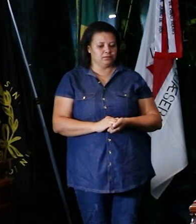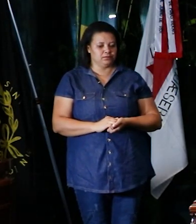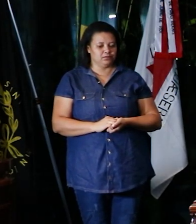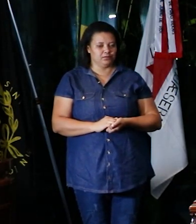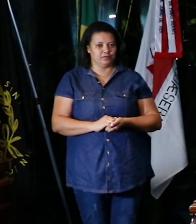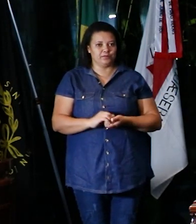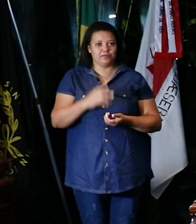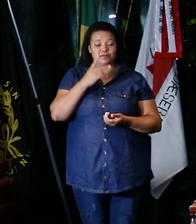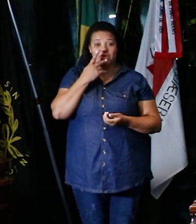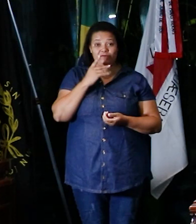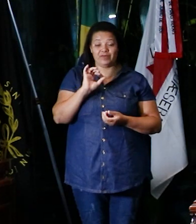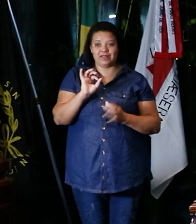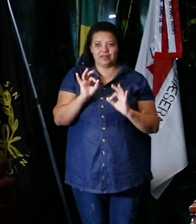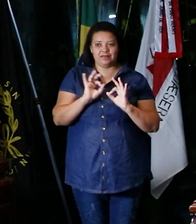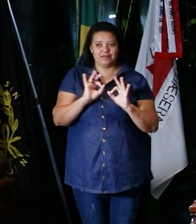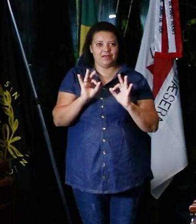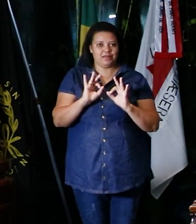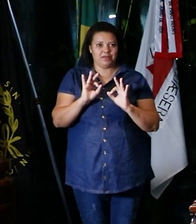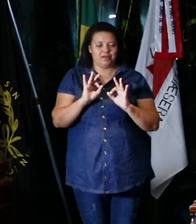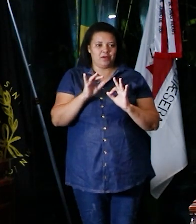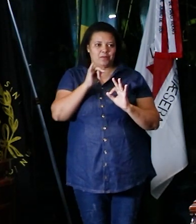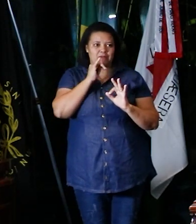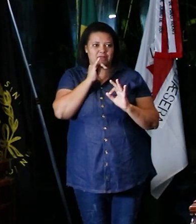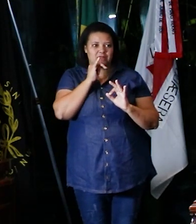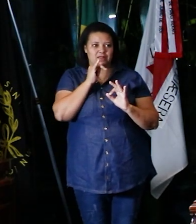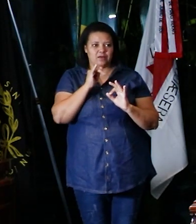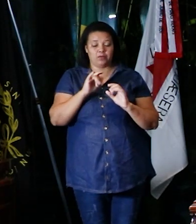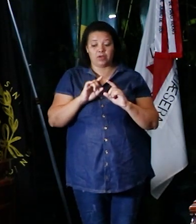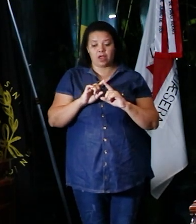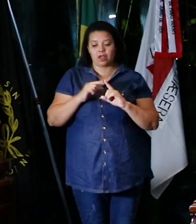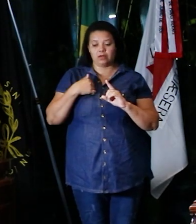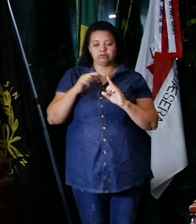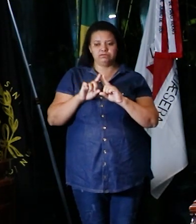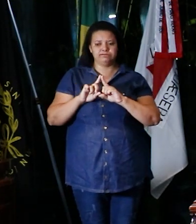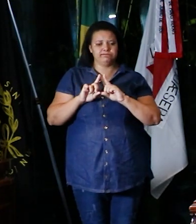ele está se afastando nisso ou naquilo,